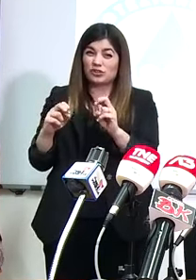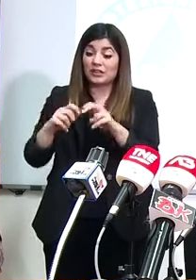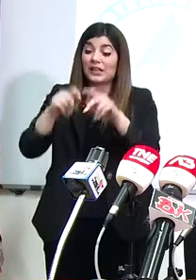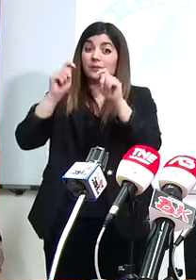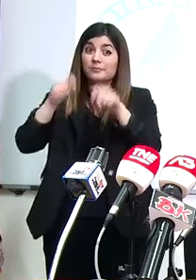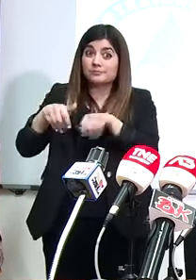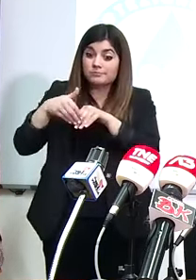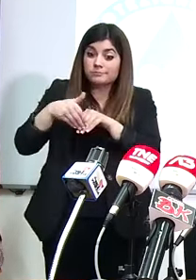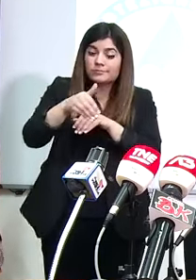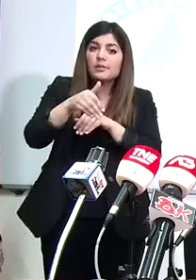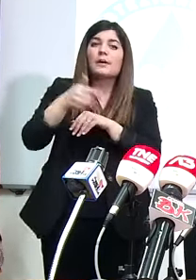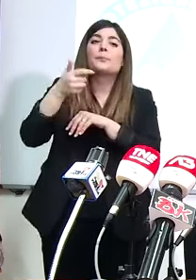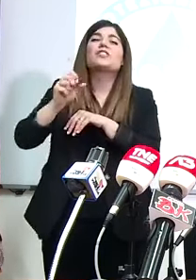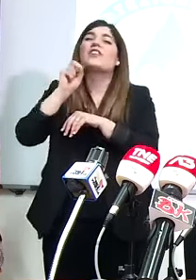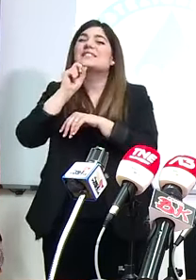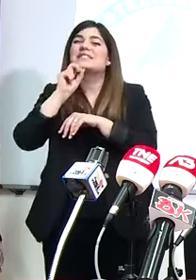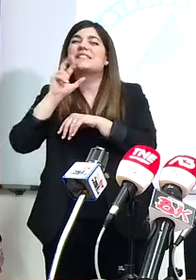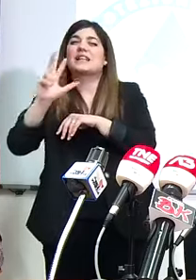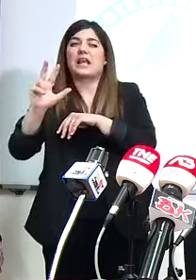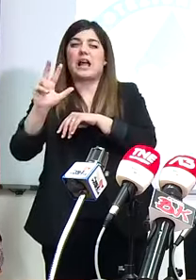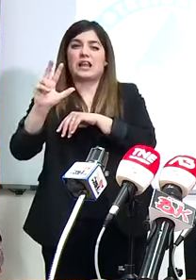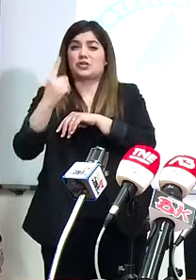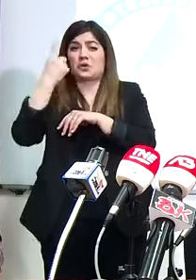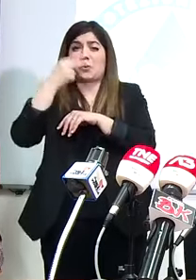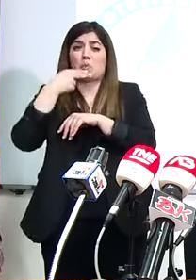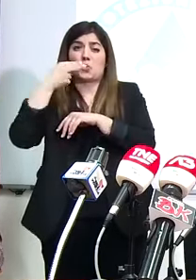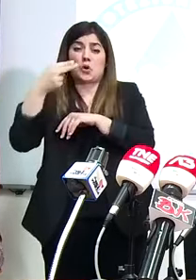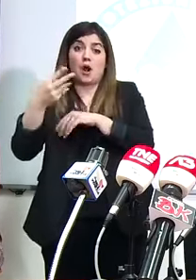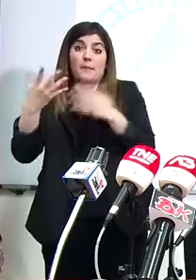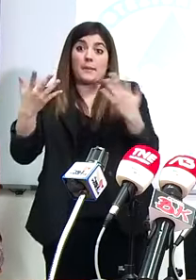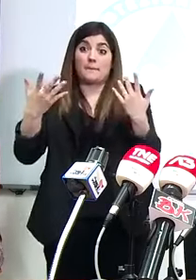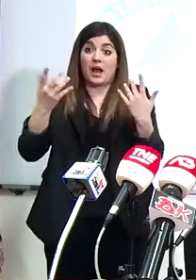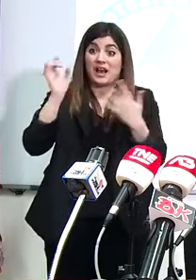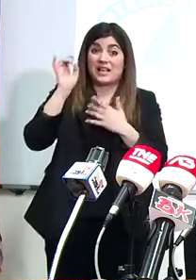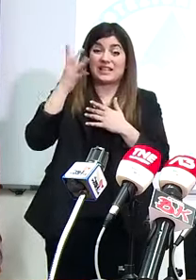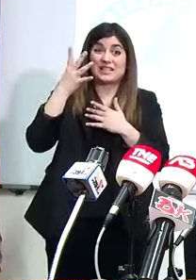so neanche se fa parte del dei dei nomi che hanno